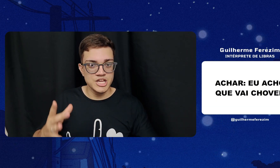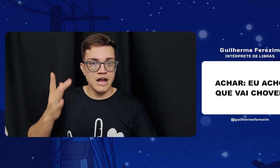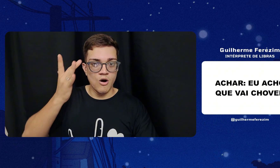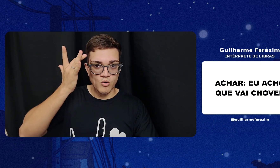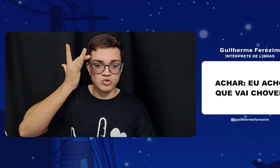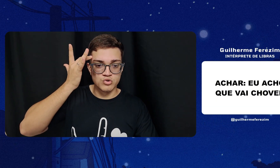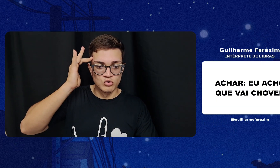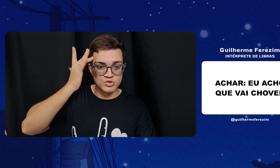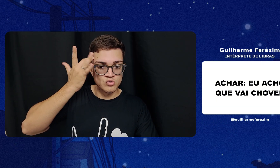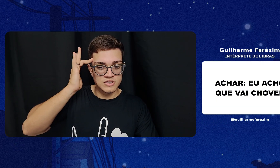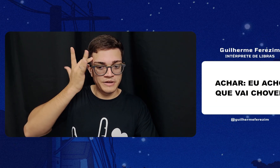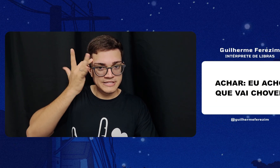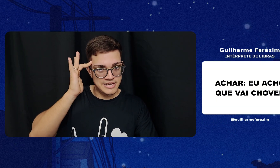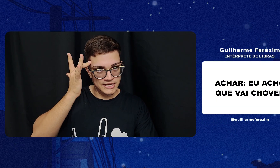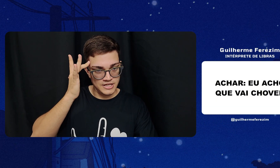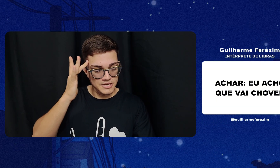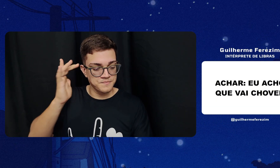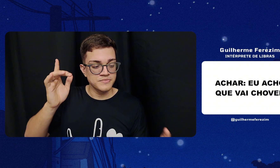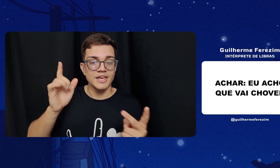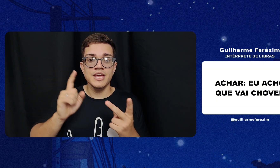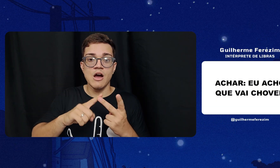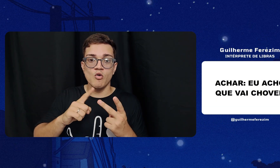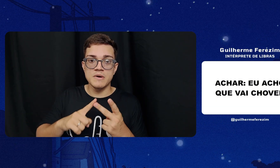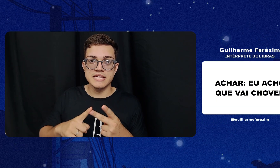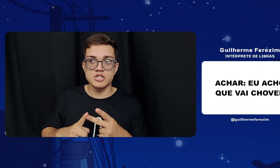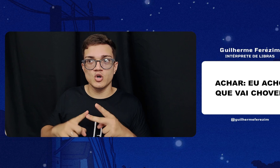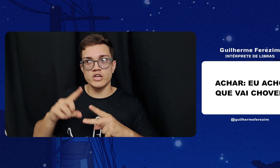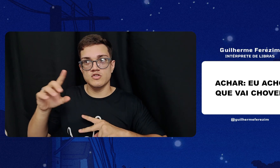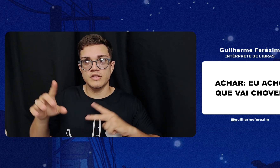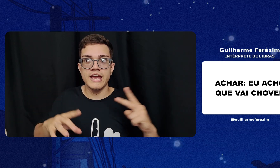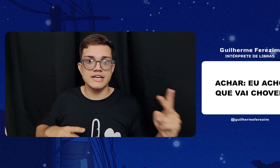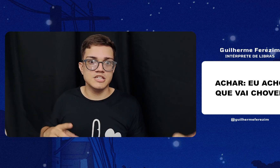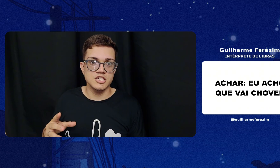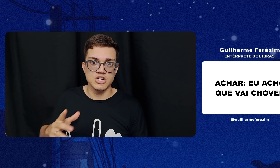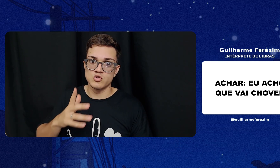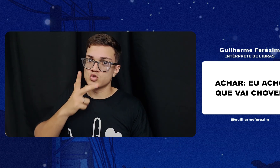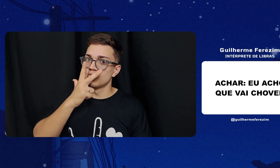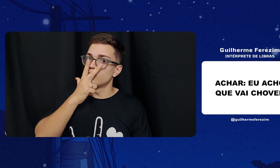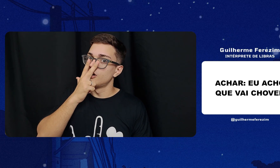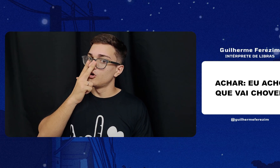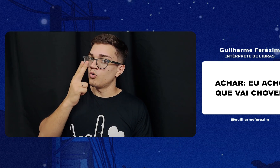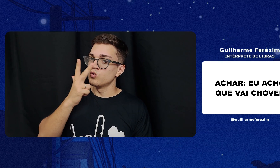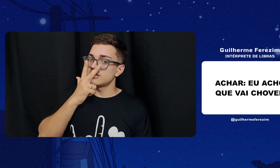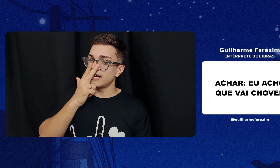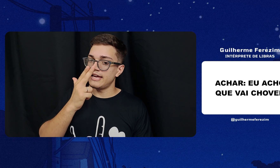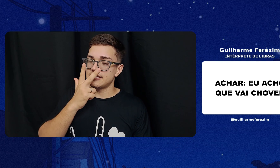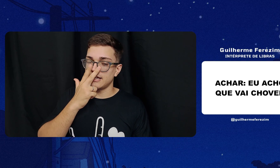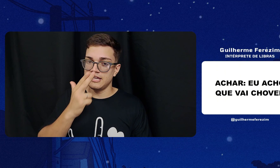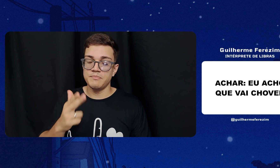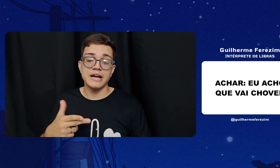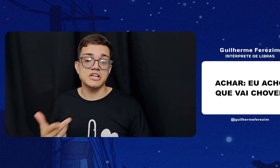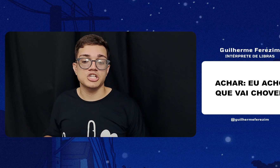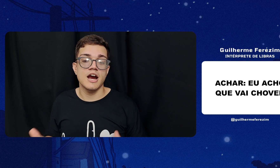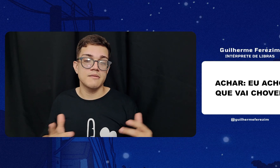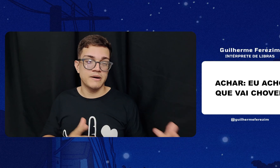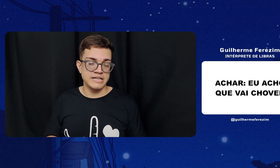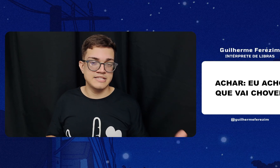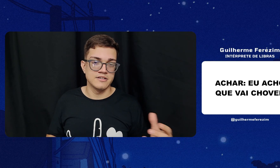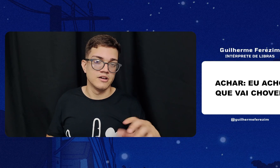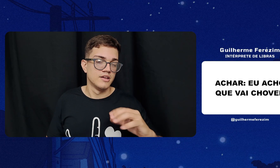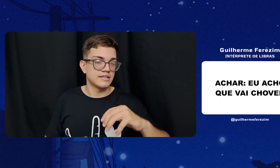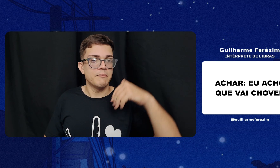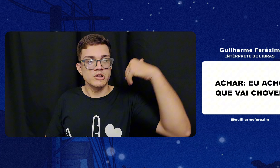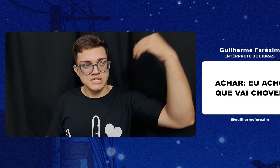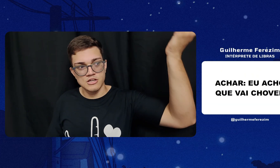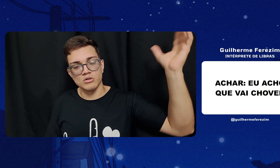maneira geral, os surdos usam esse aqui. Em algumas regiões, Sudeste, região Sul, usa esse aqui para achar,